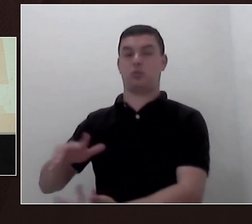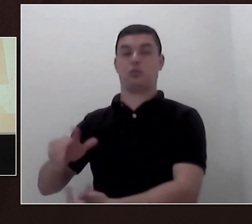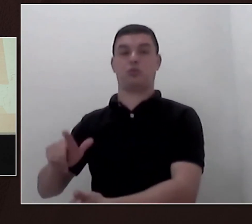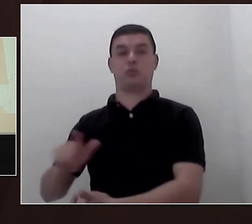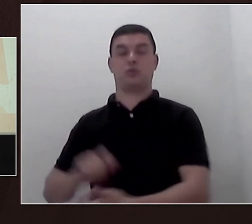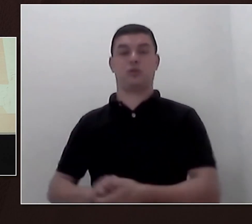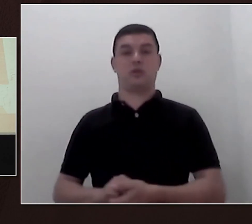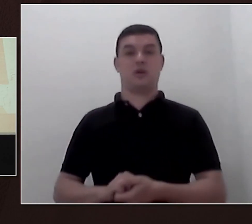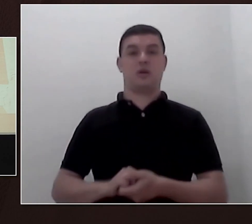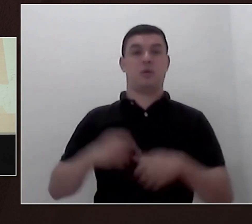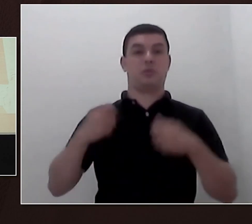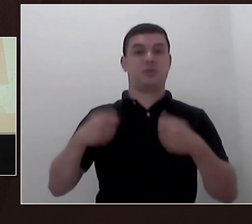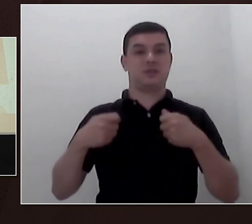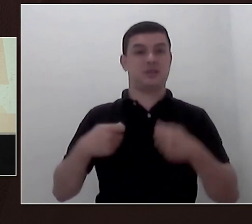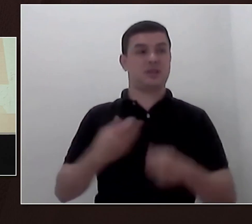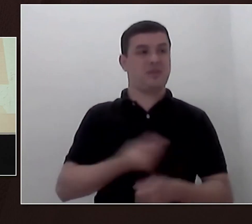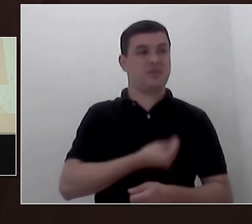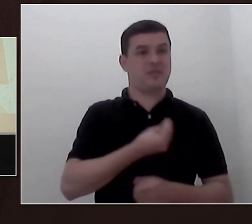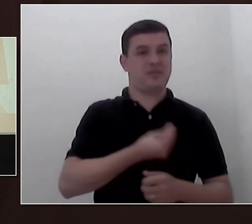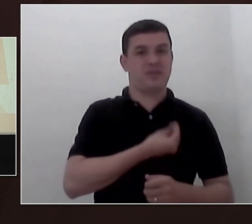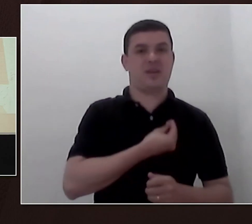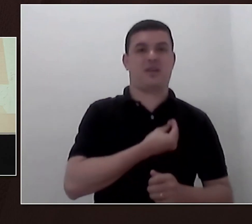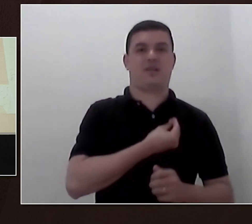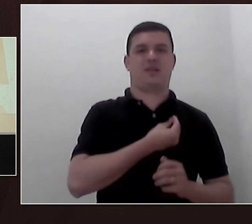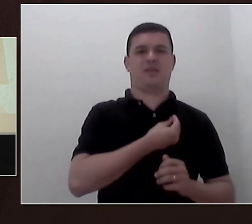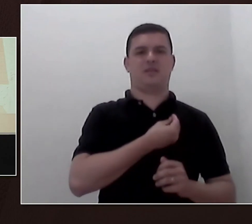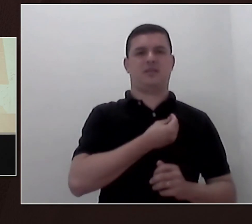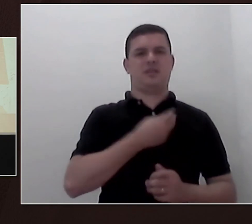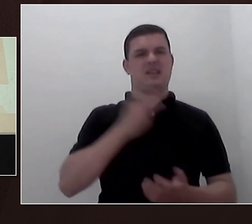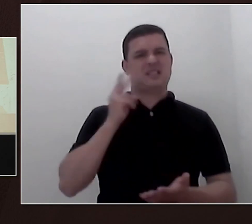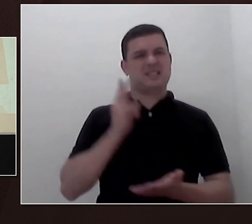Vivendo intensamente a vida da igreja.